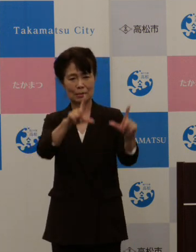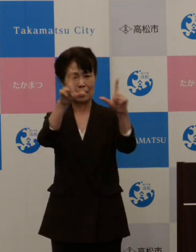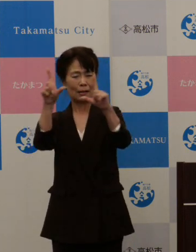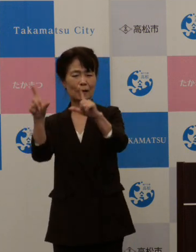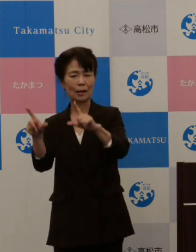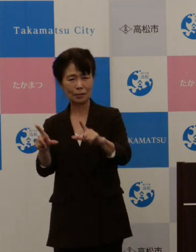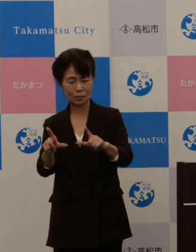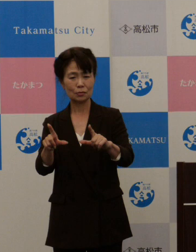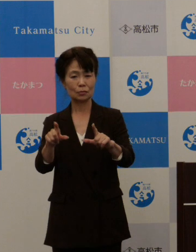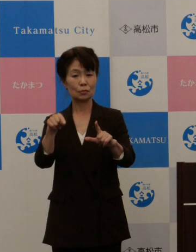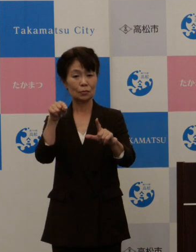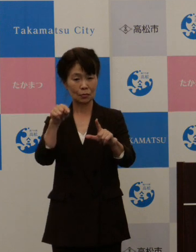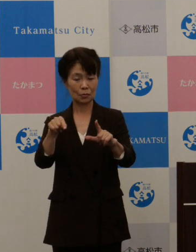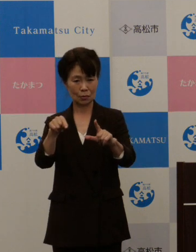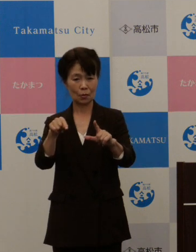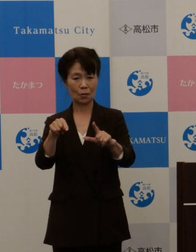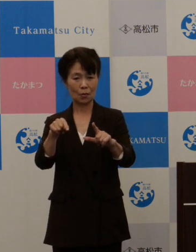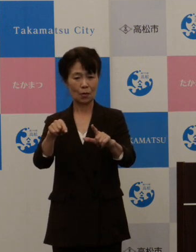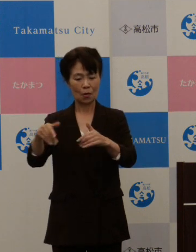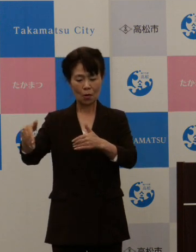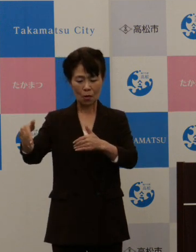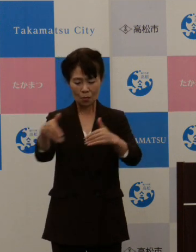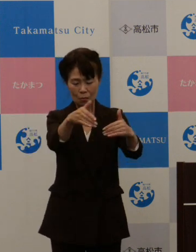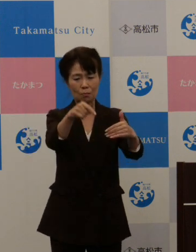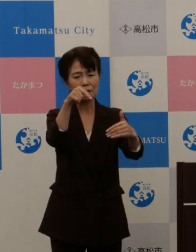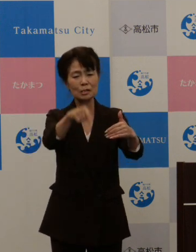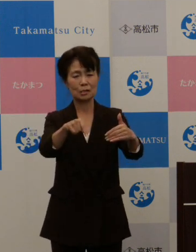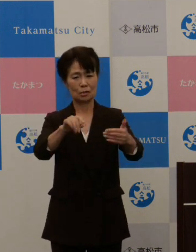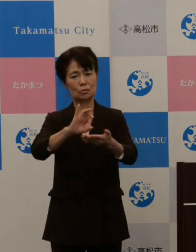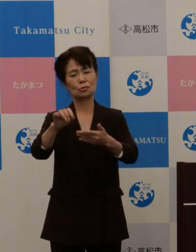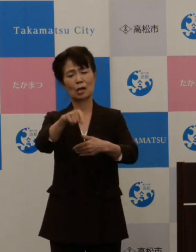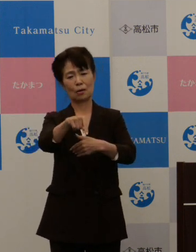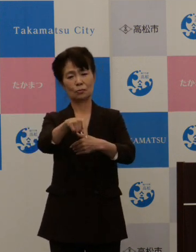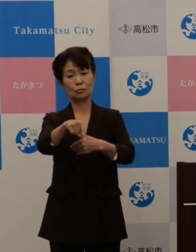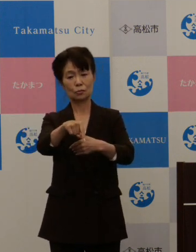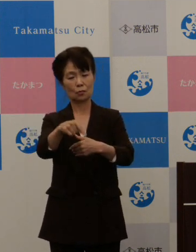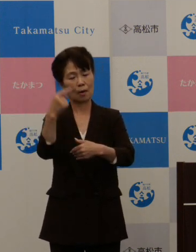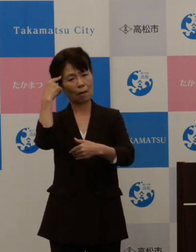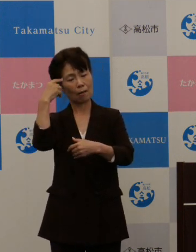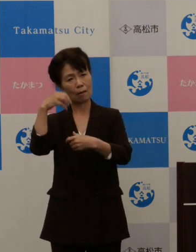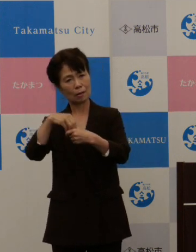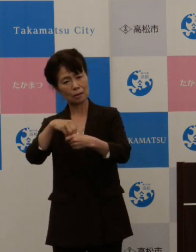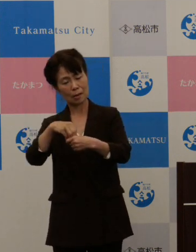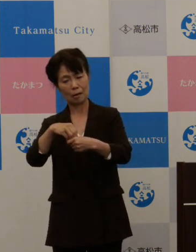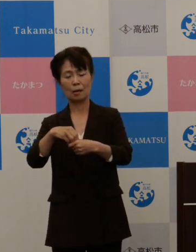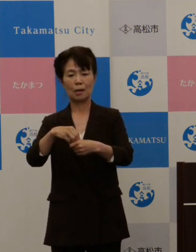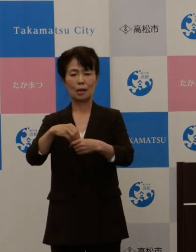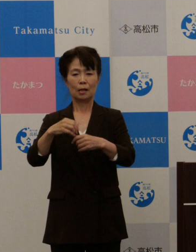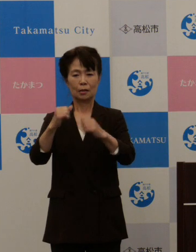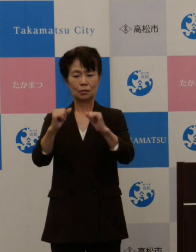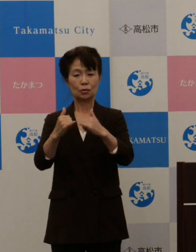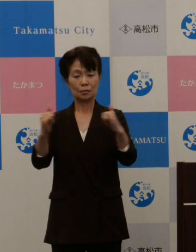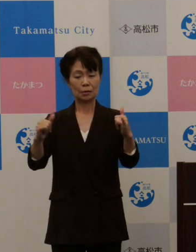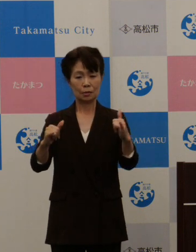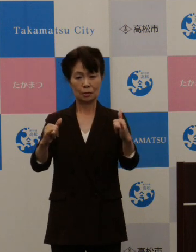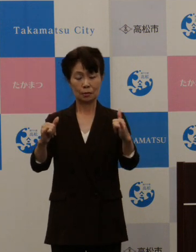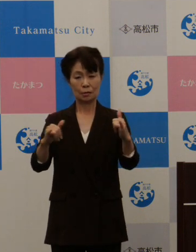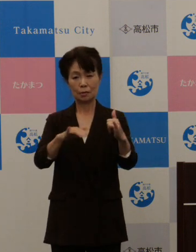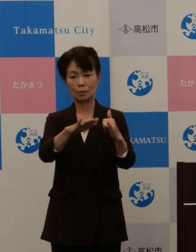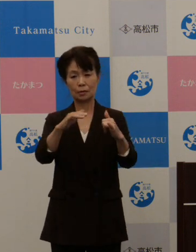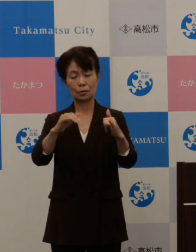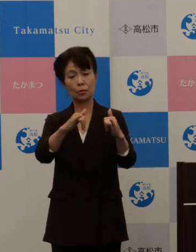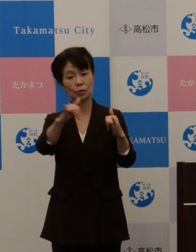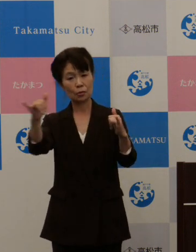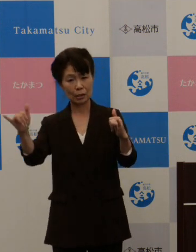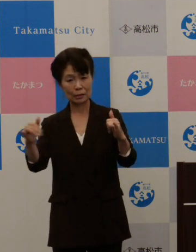だ、生活の道だというようなことも考えなければならない、まあ、そういうことで地元の皆様を中心に